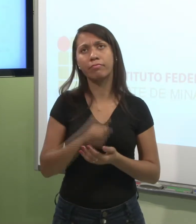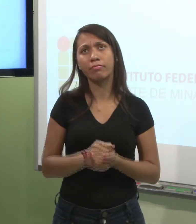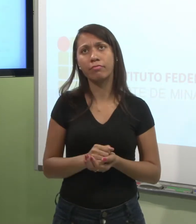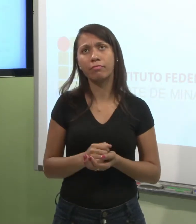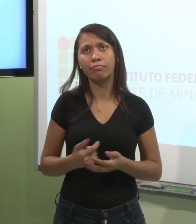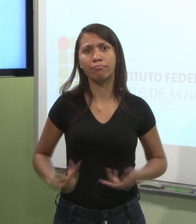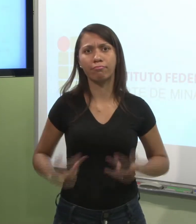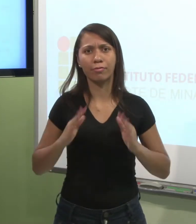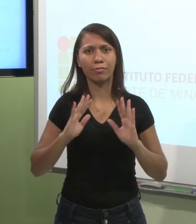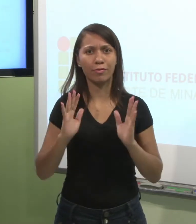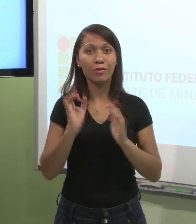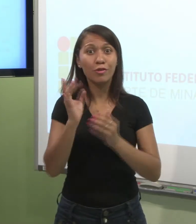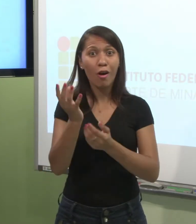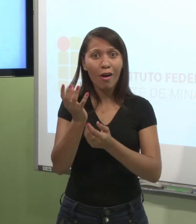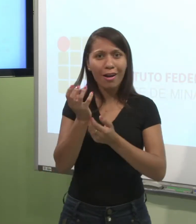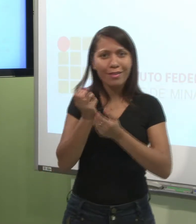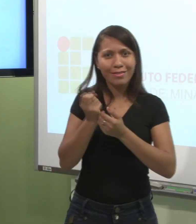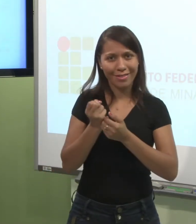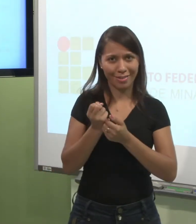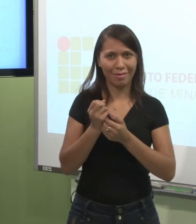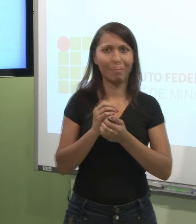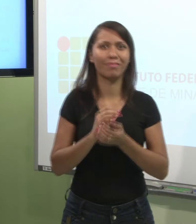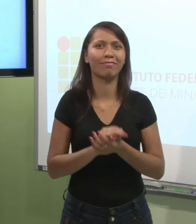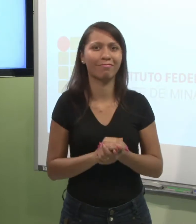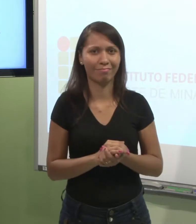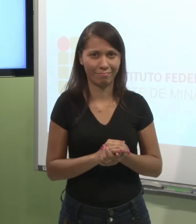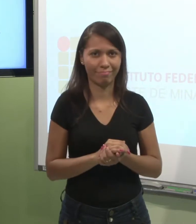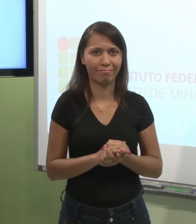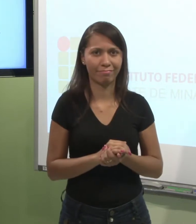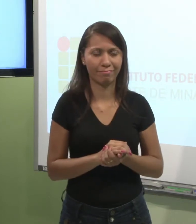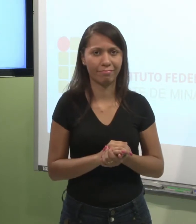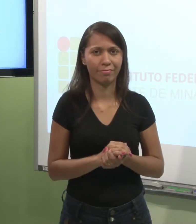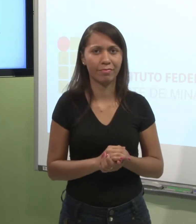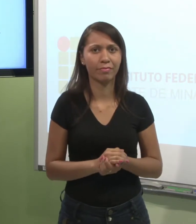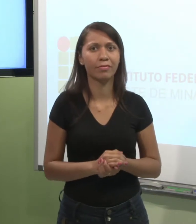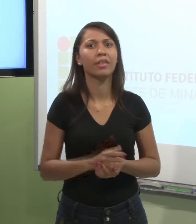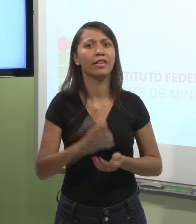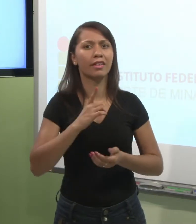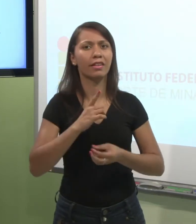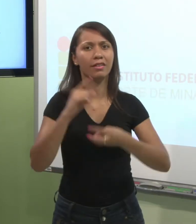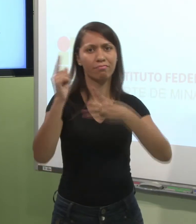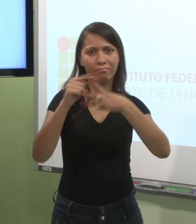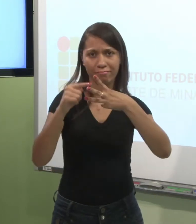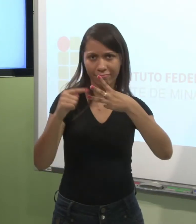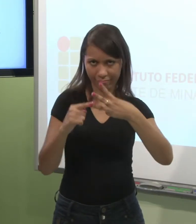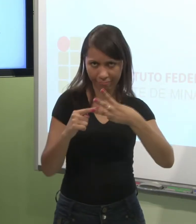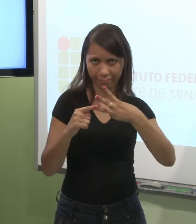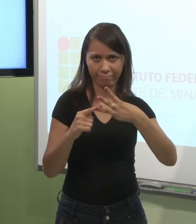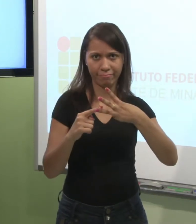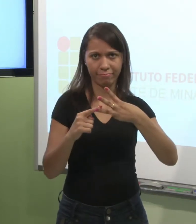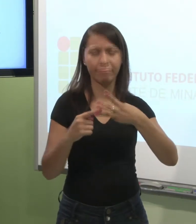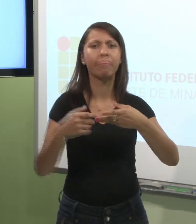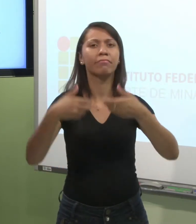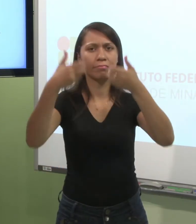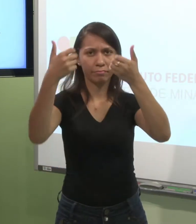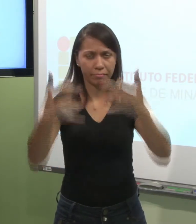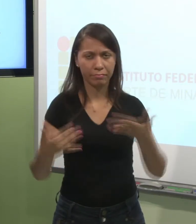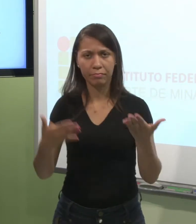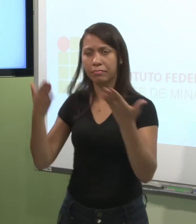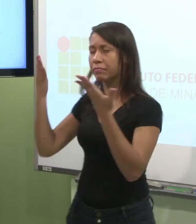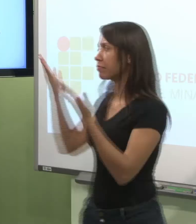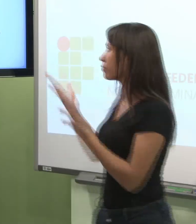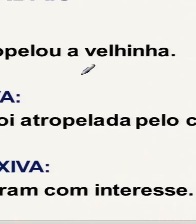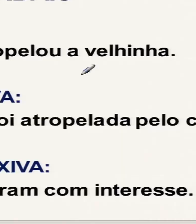O paciente apenas recebe a ação. Então, vamos ver as 3 vozes verbais. Voz ativa.